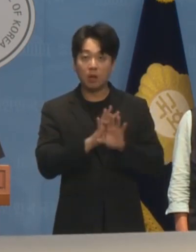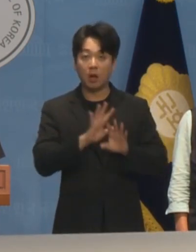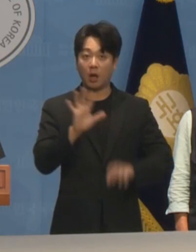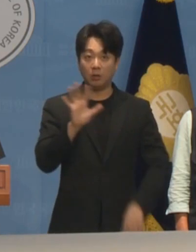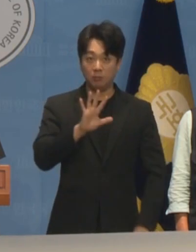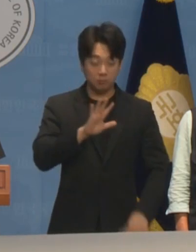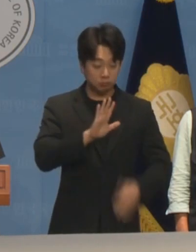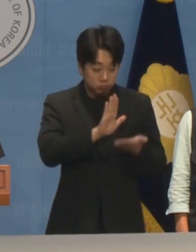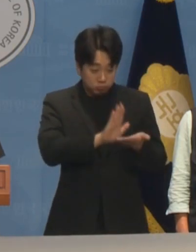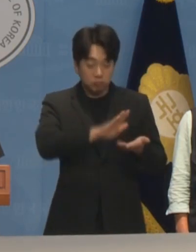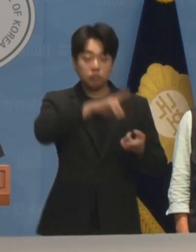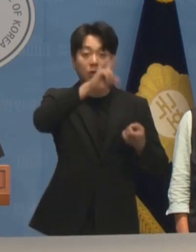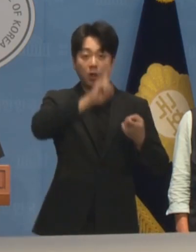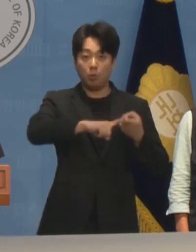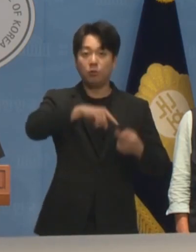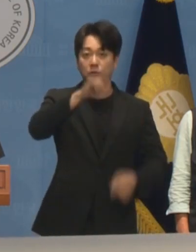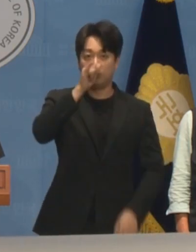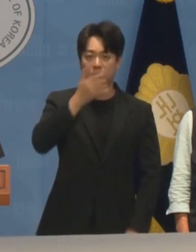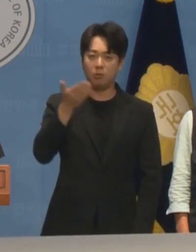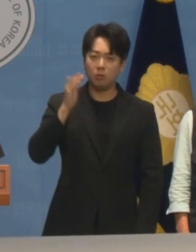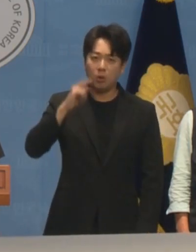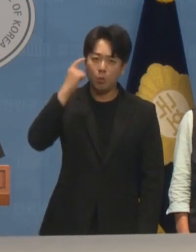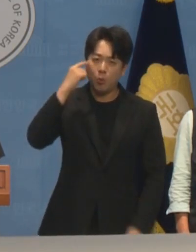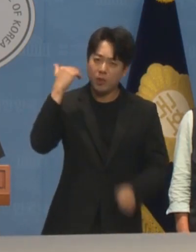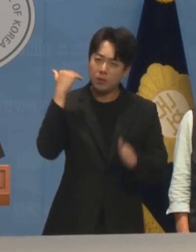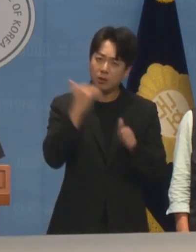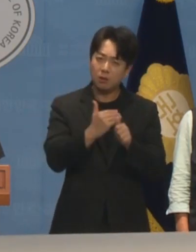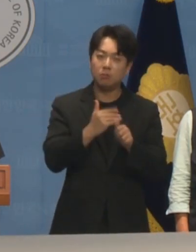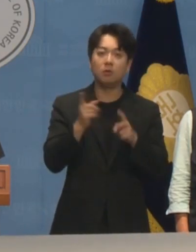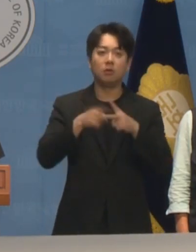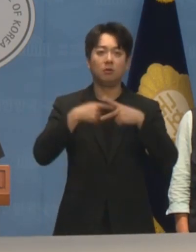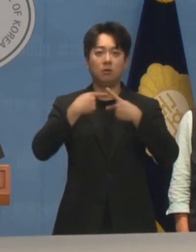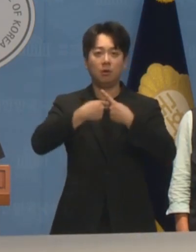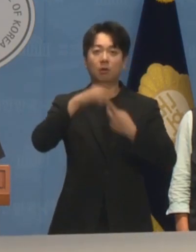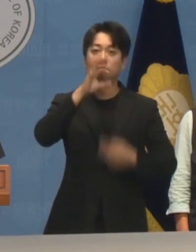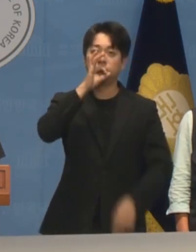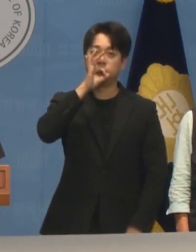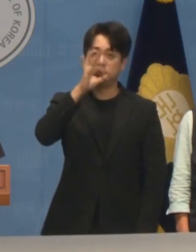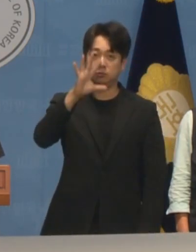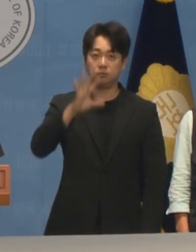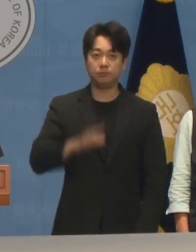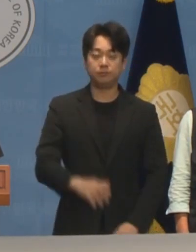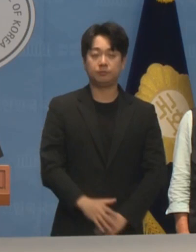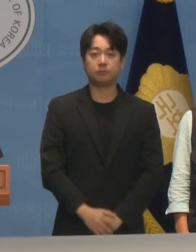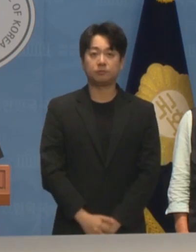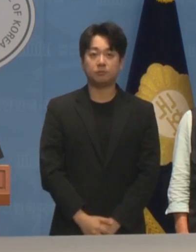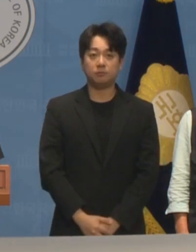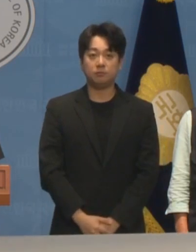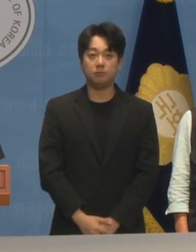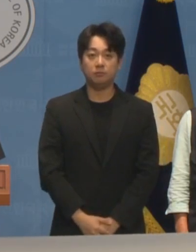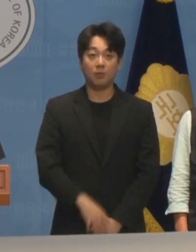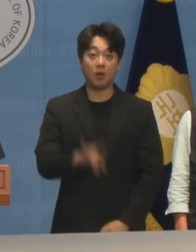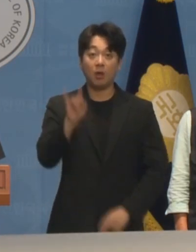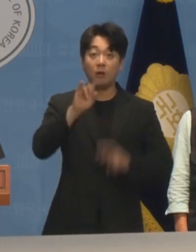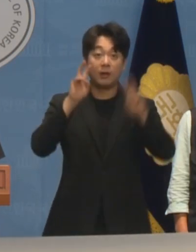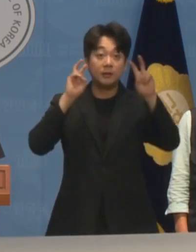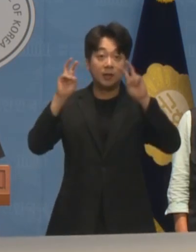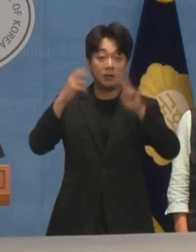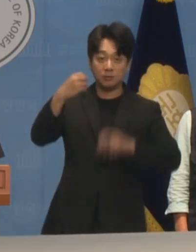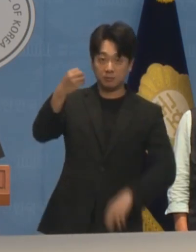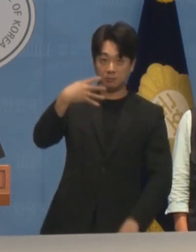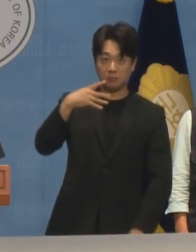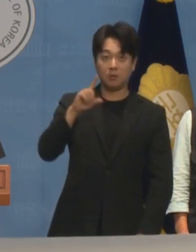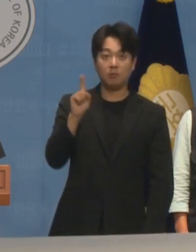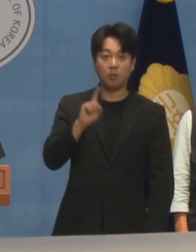이유로 현대자동차가 이들을 해고한다고 하는지 저는 도저히 이해할 수가 없습니다. 현대자동차가 이렇게 이야기합니다.